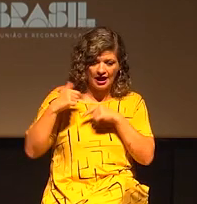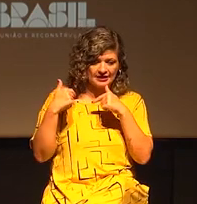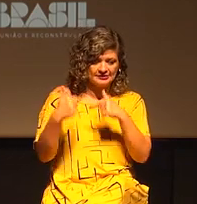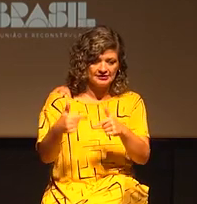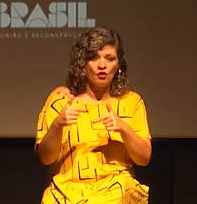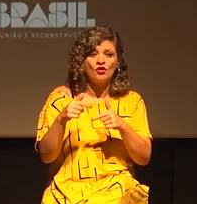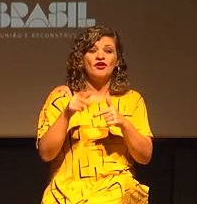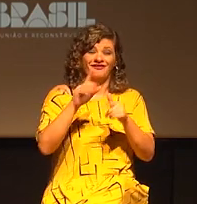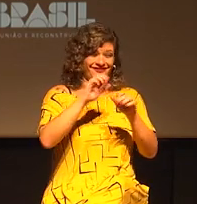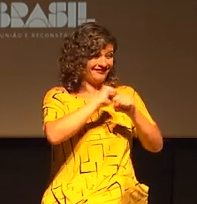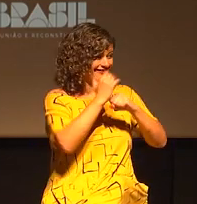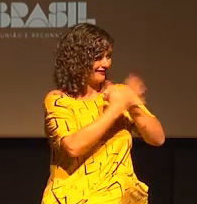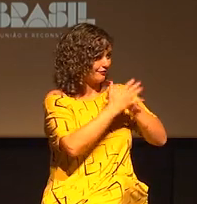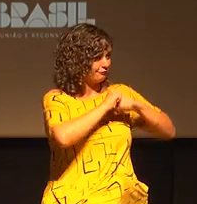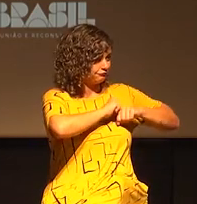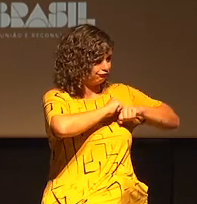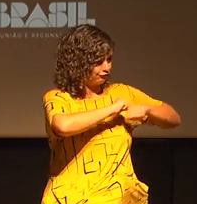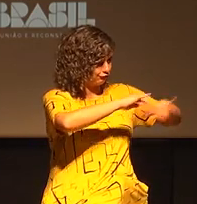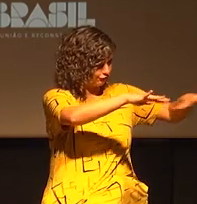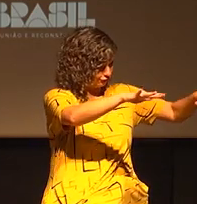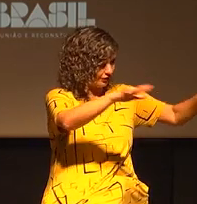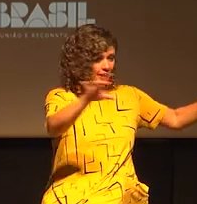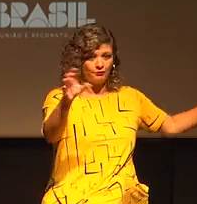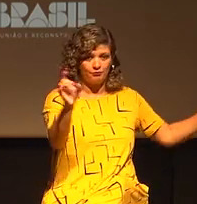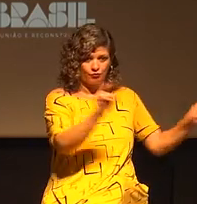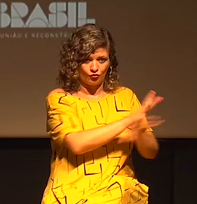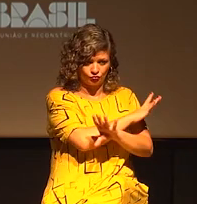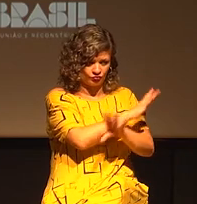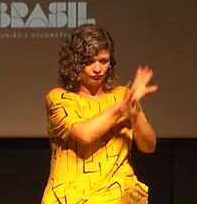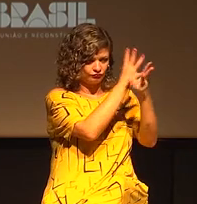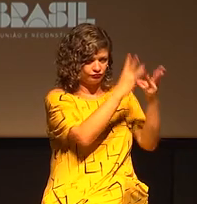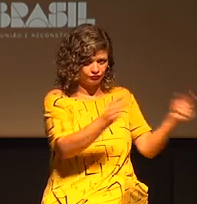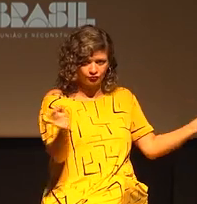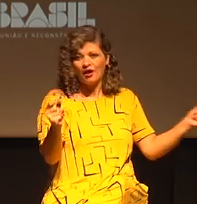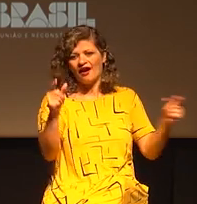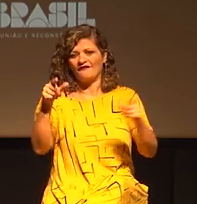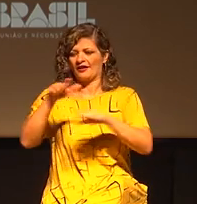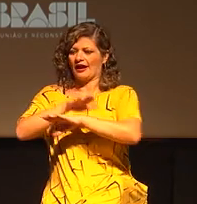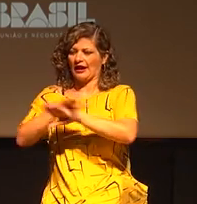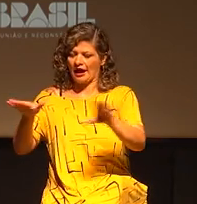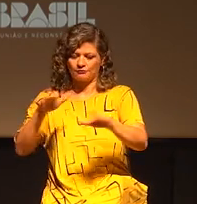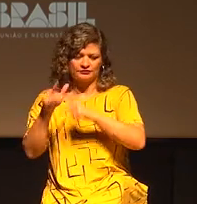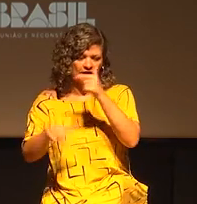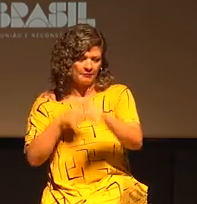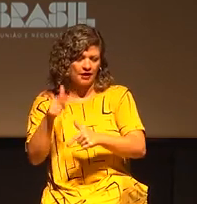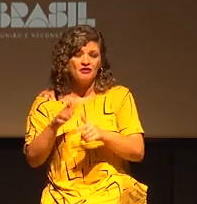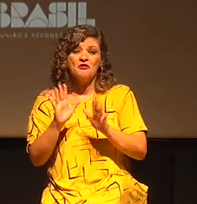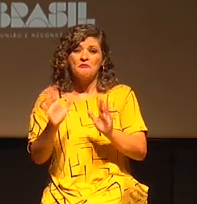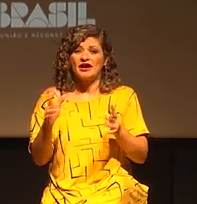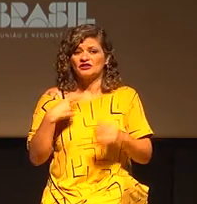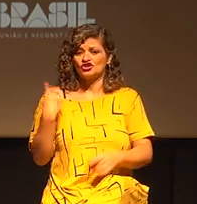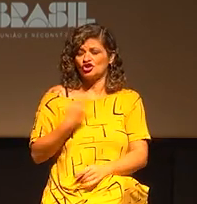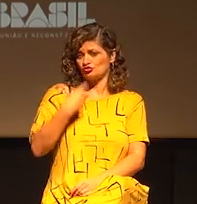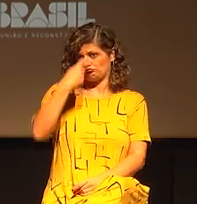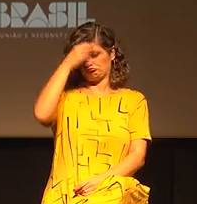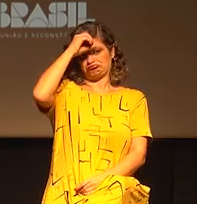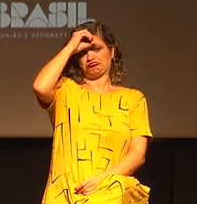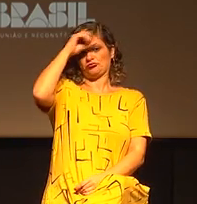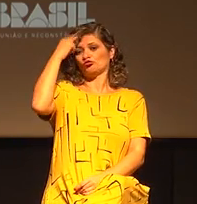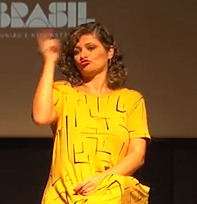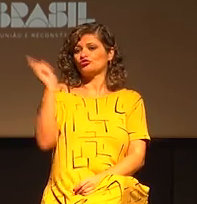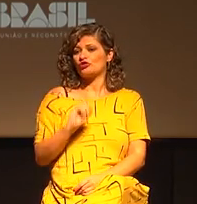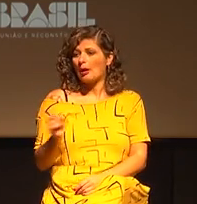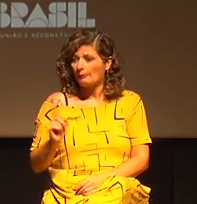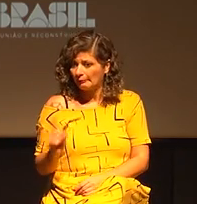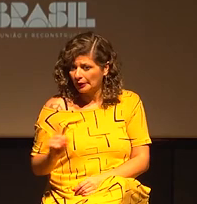terminaria na hora que cai o Decreto da que a gente não sabia quando seria né considerado oficialmente o fim